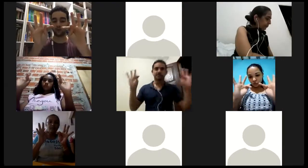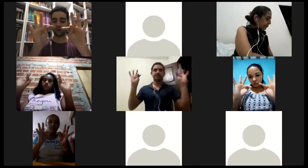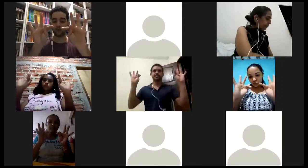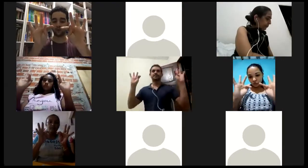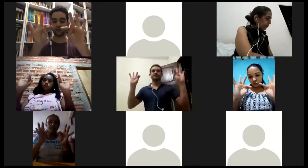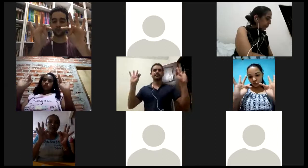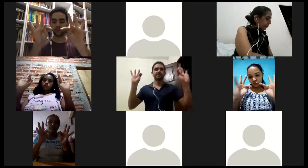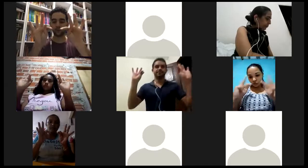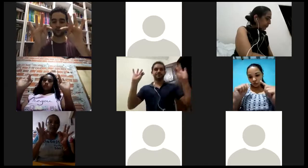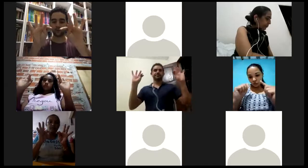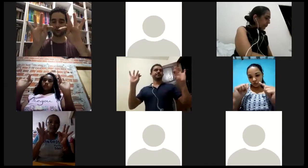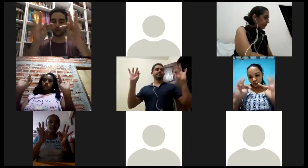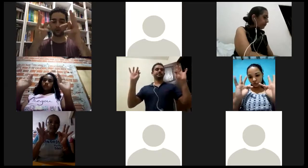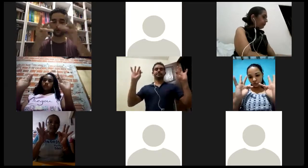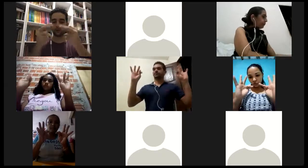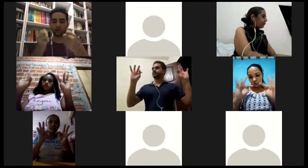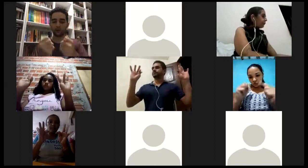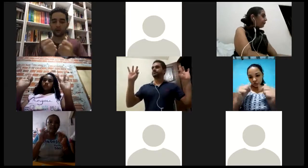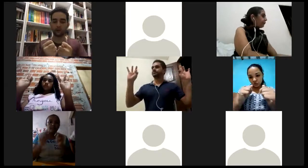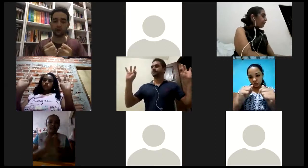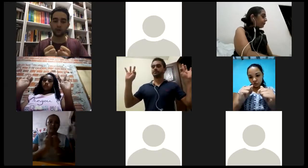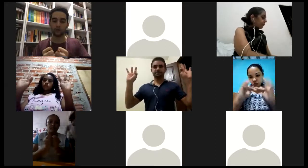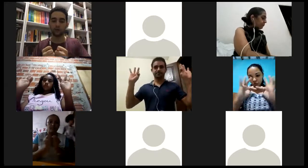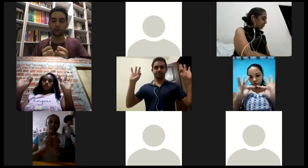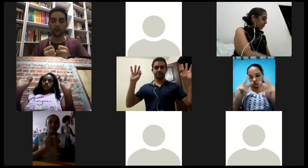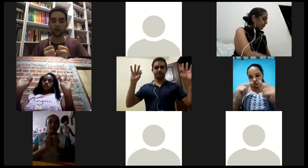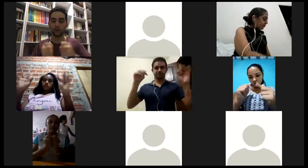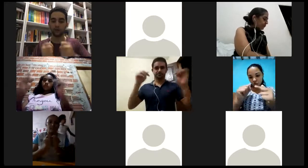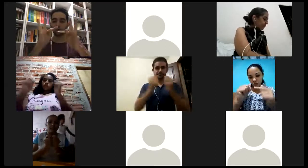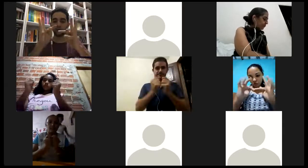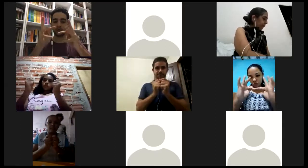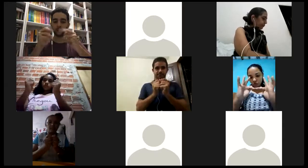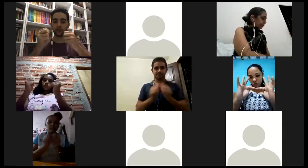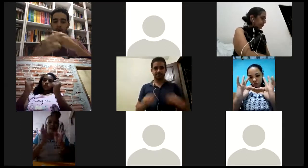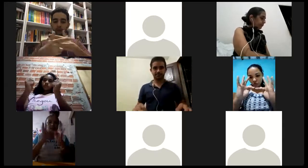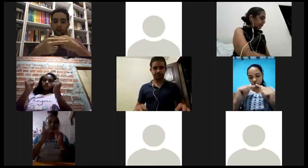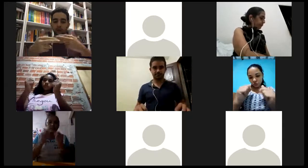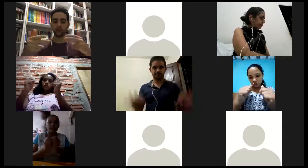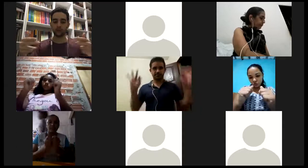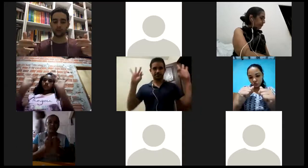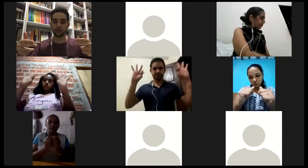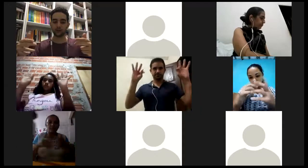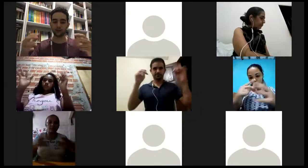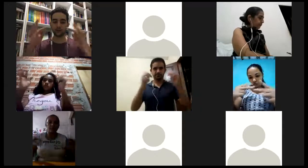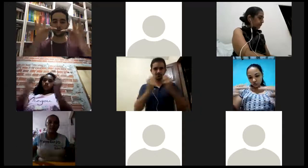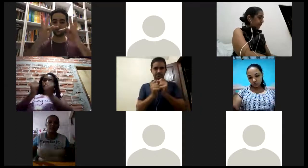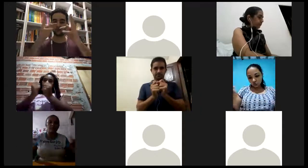com o polegar para dentro. E eu fecho. Então, se eu quero falar todas as